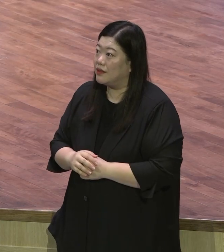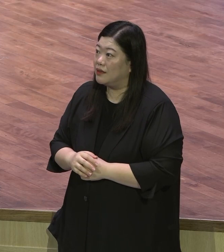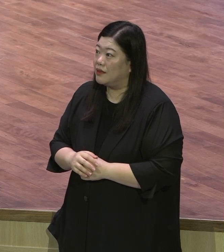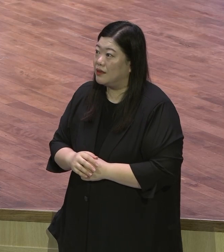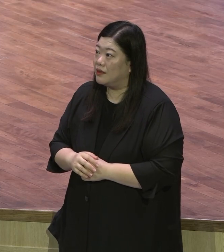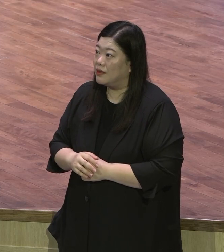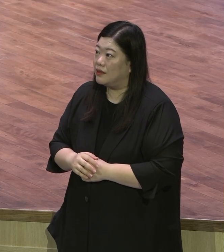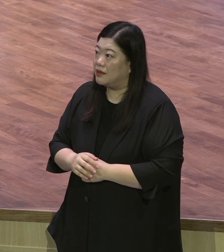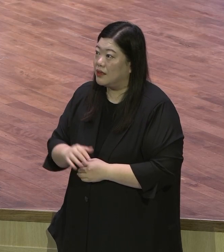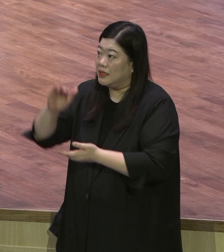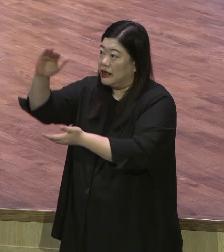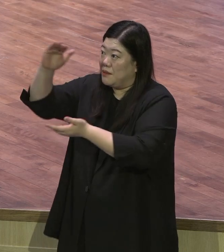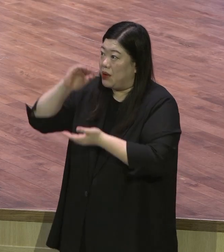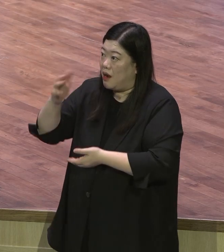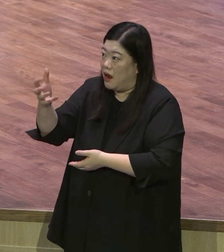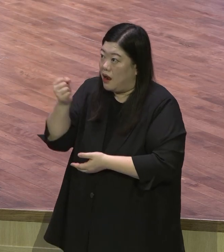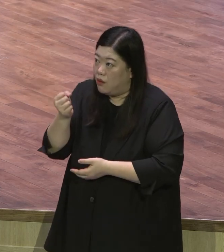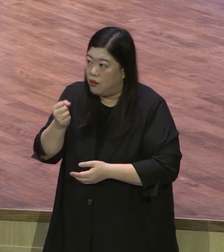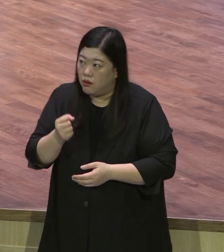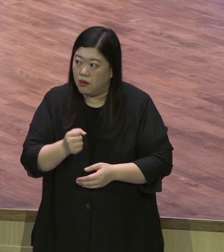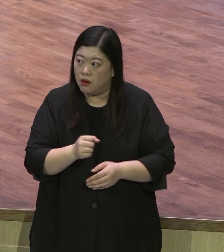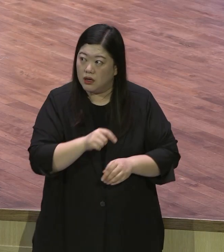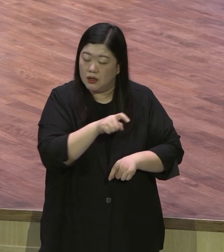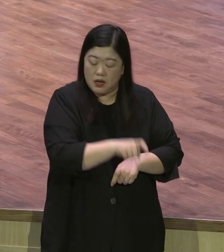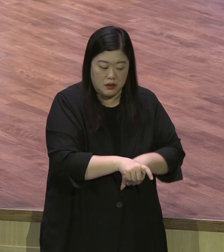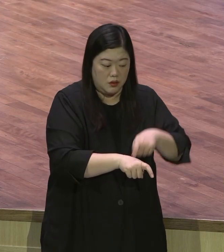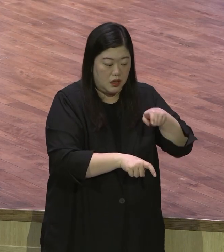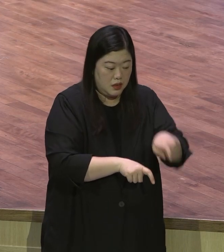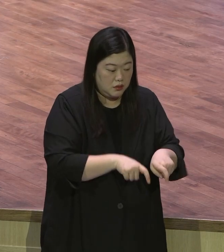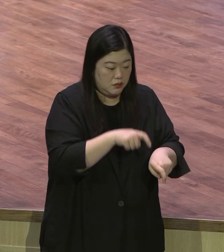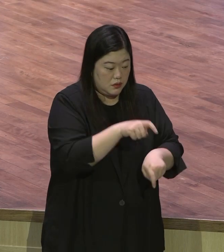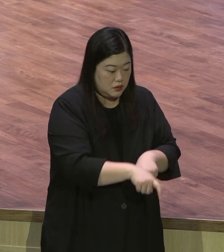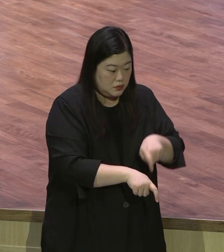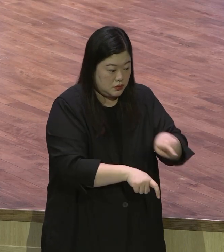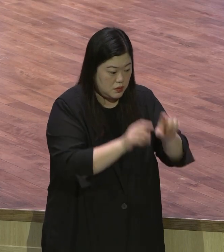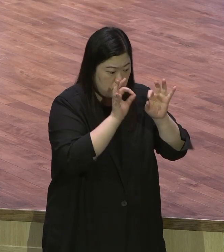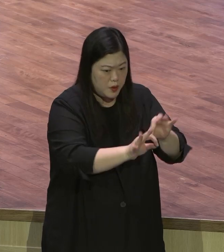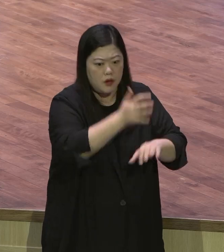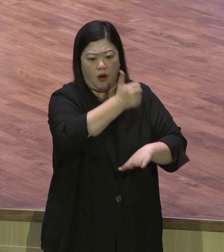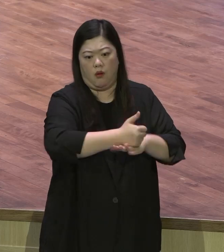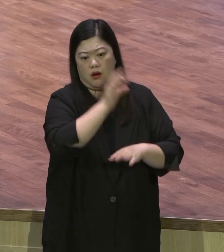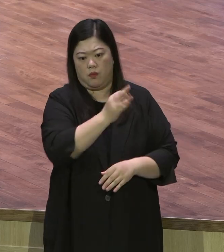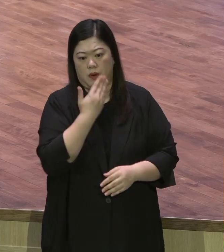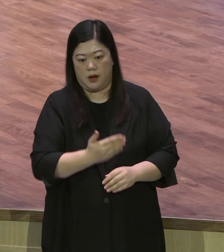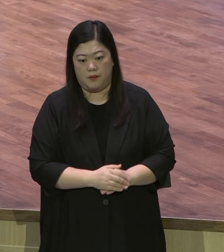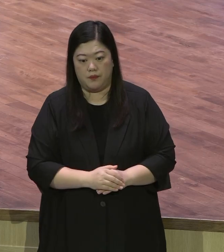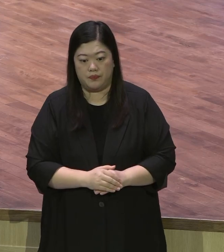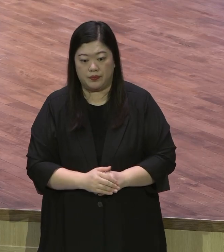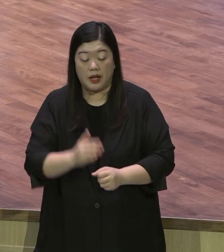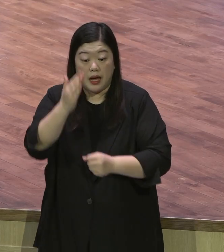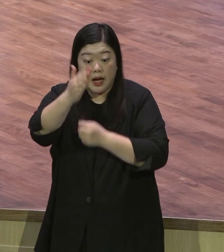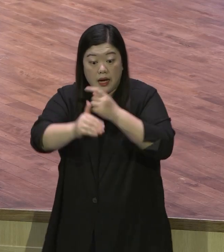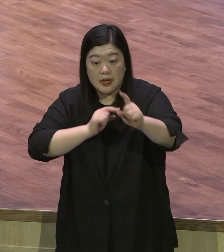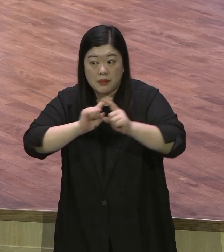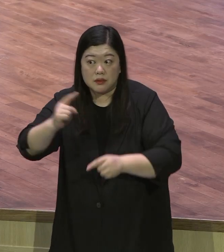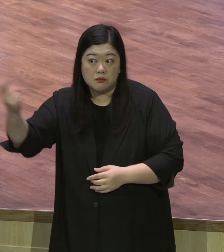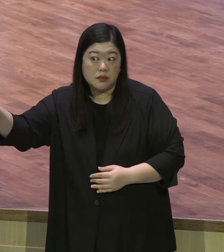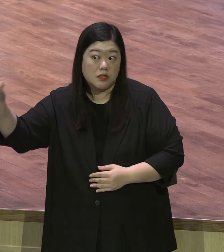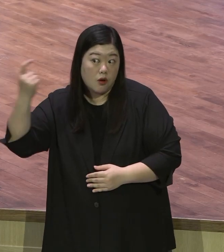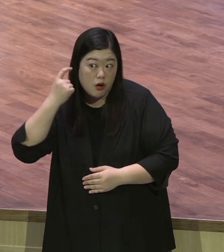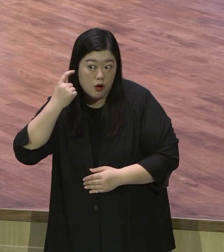어떤 결과들이 순서적으로 나타나는지를 보고 있죠. 즉 말씀을 듣고